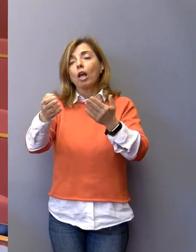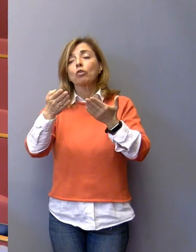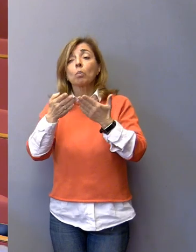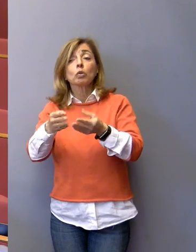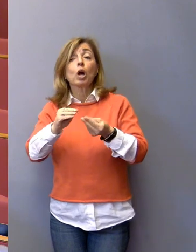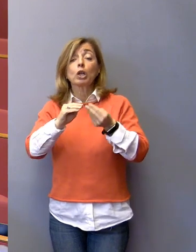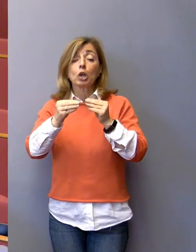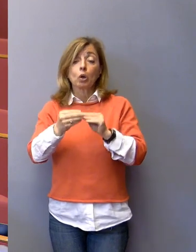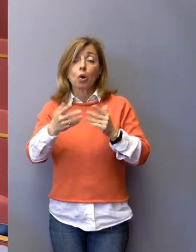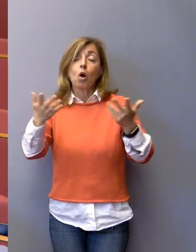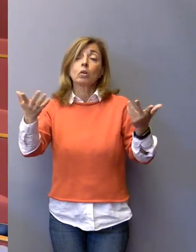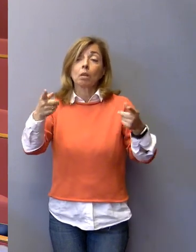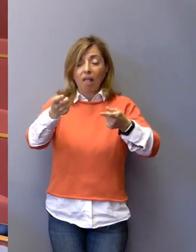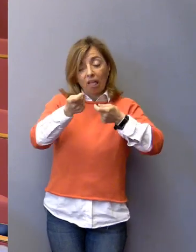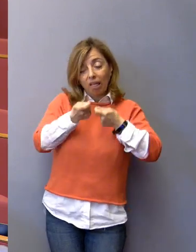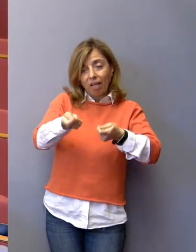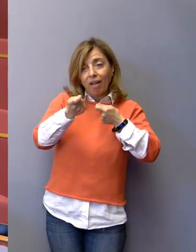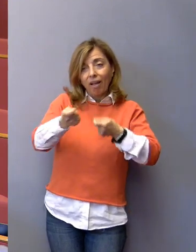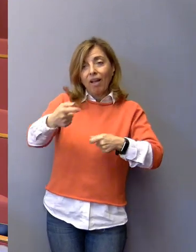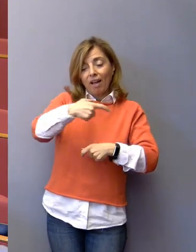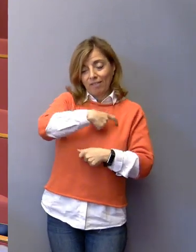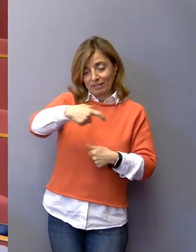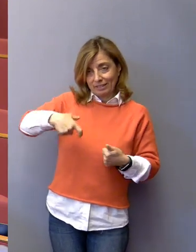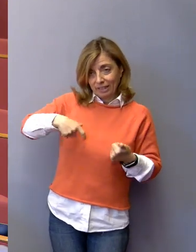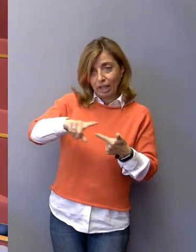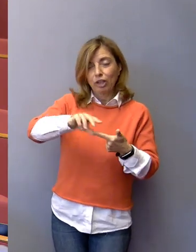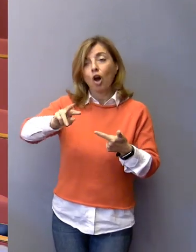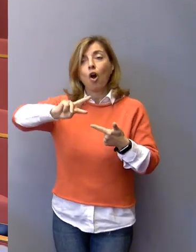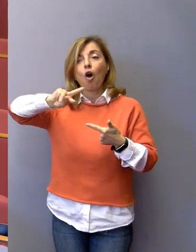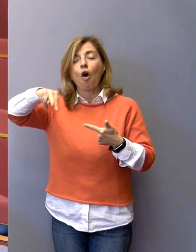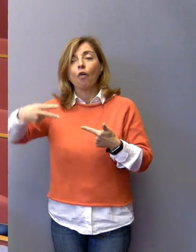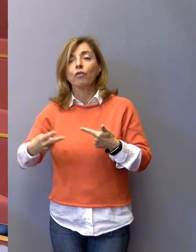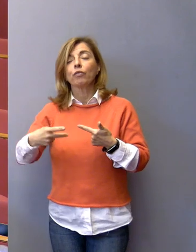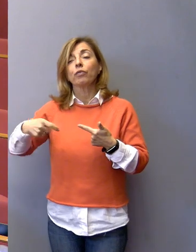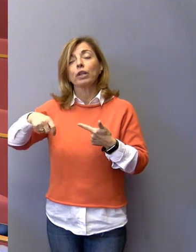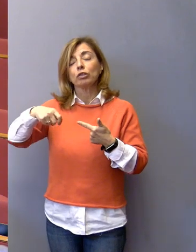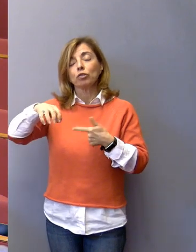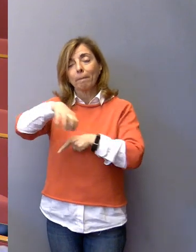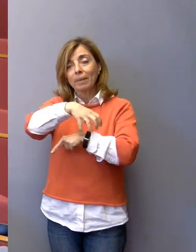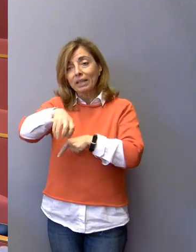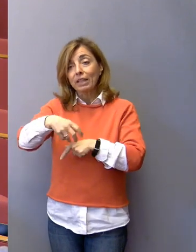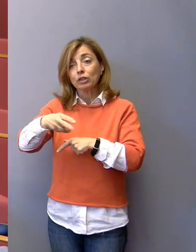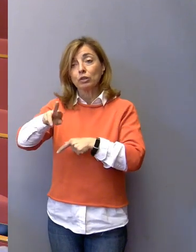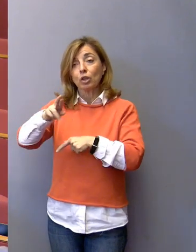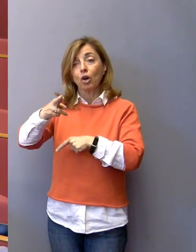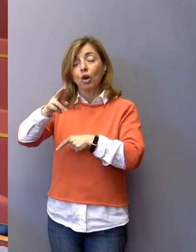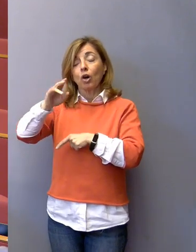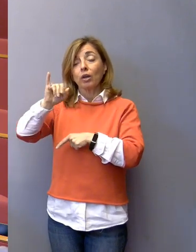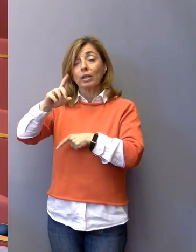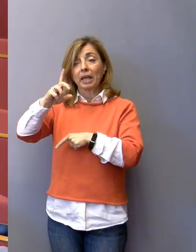Presidente della Regione o dal viceministro Rizzi con un po' di ping pong per qualche settimana poi torneremo a parlare di piano